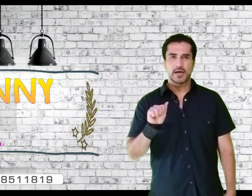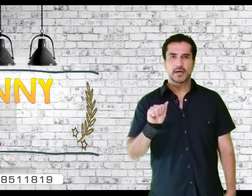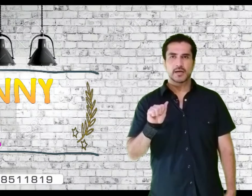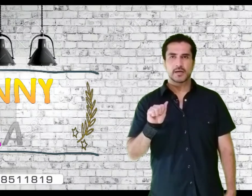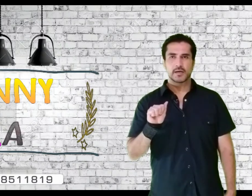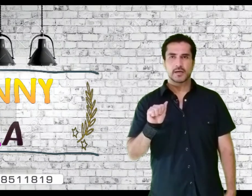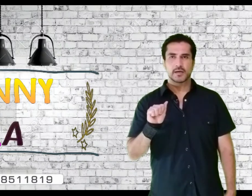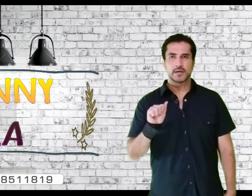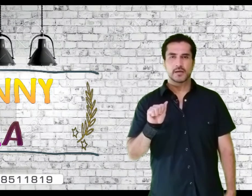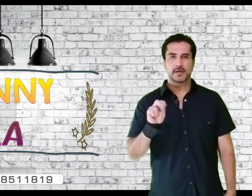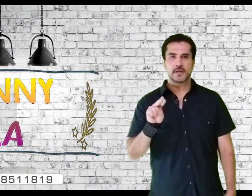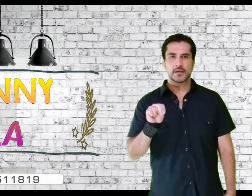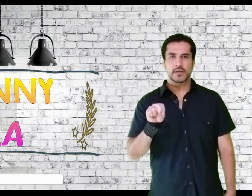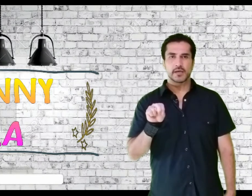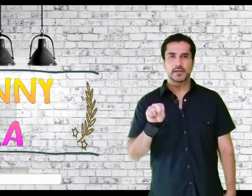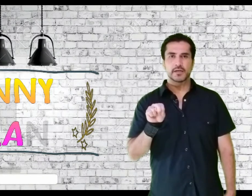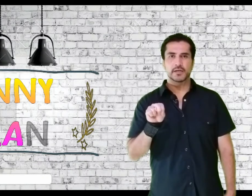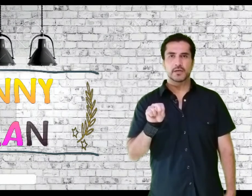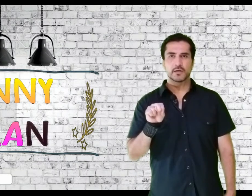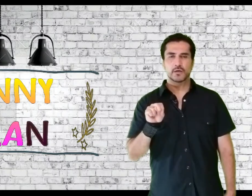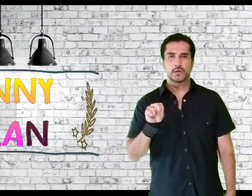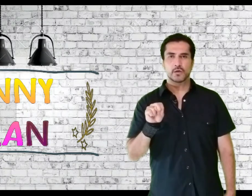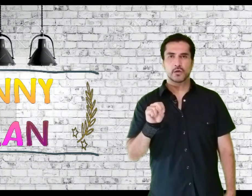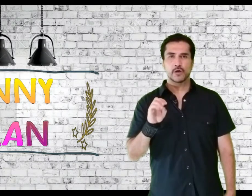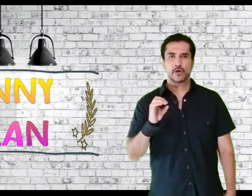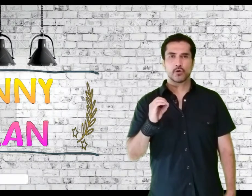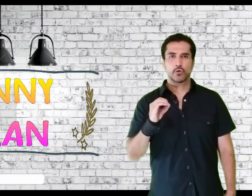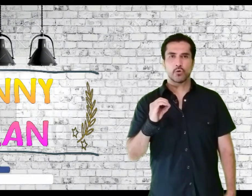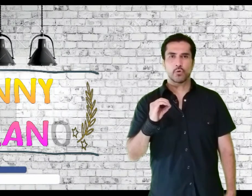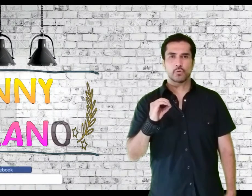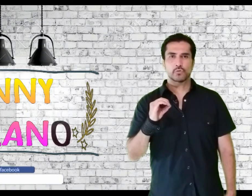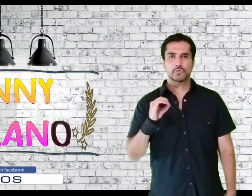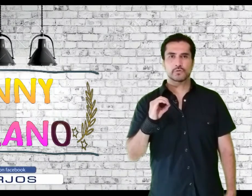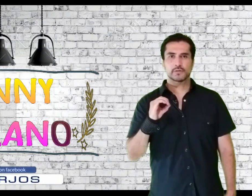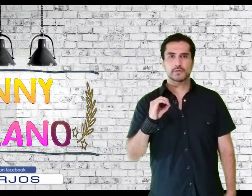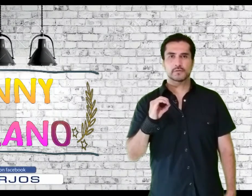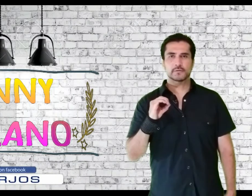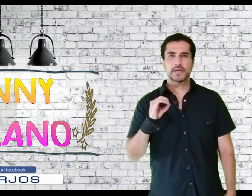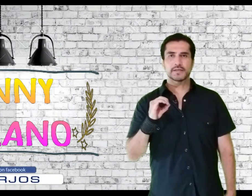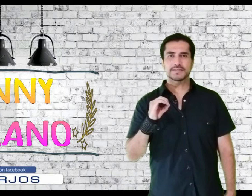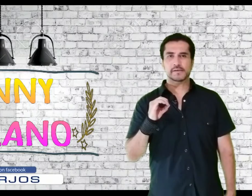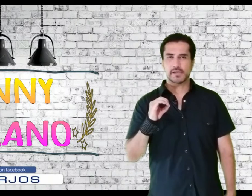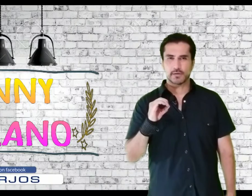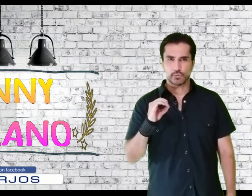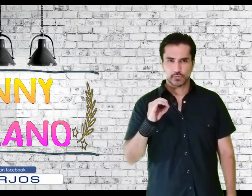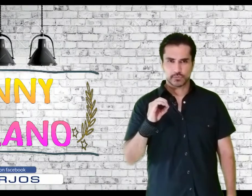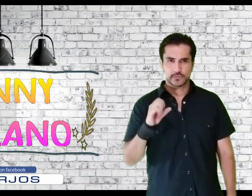A, N, O, Deni Serrano.